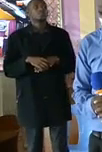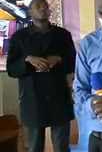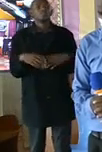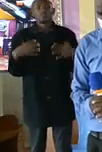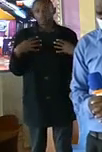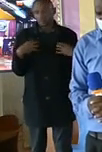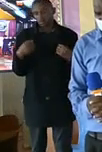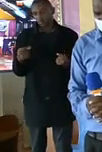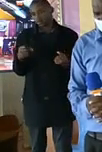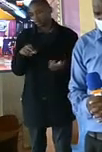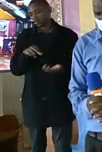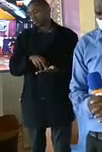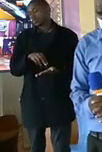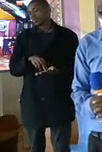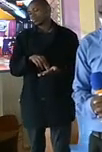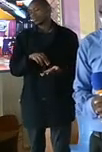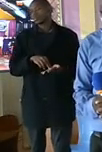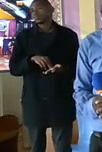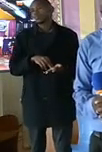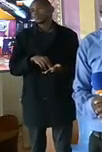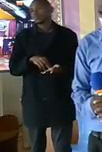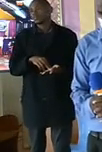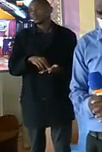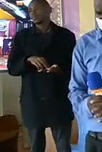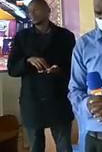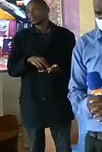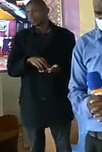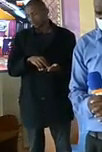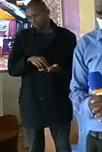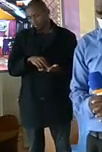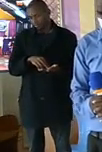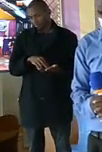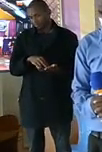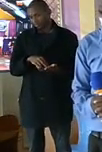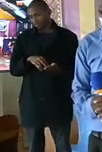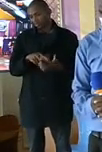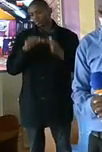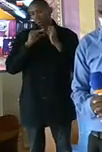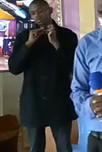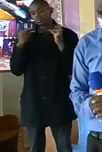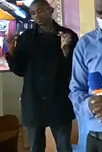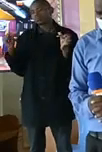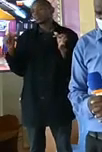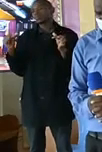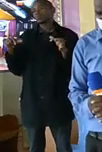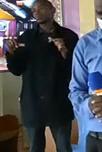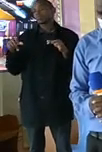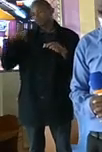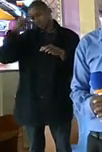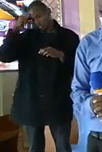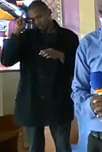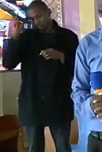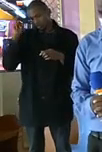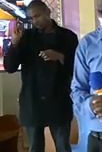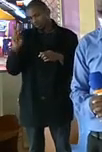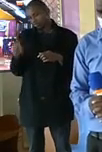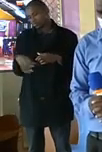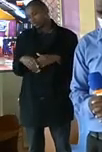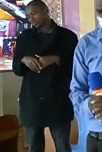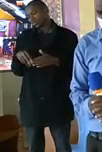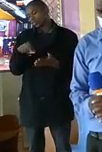Baba kũrũgamagana hamwe nake mwathani ona Fredberu mwathani agĩthiĩ na mbere na kwaria na kiugo gĩaku Ngai. Gwĩtĩkĩra Ngai Baba gũthiĩ na mbere na kũrũgama